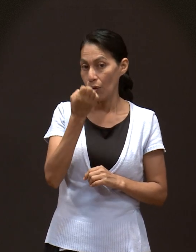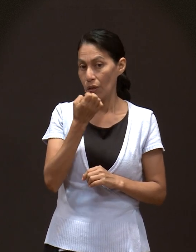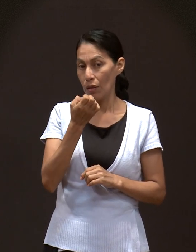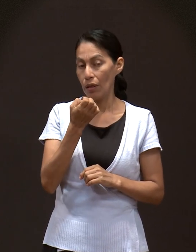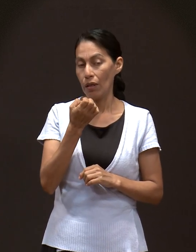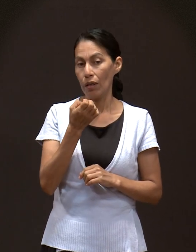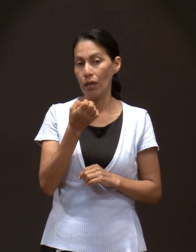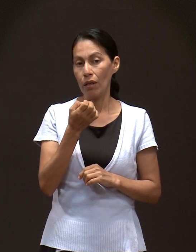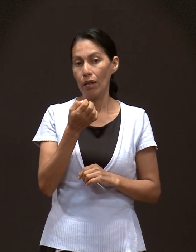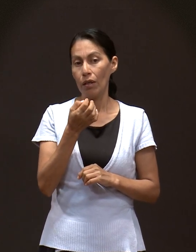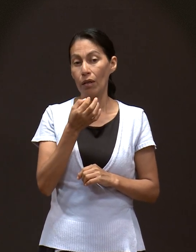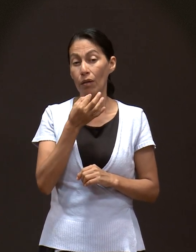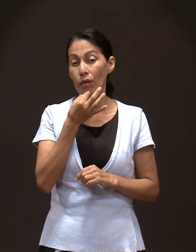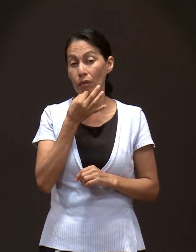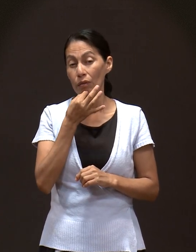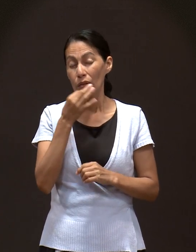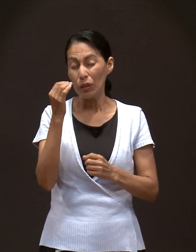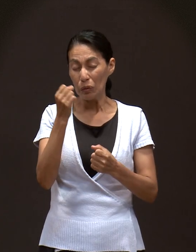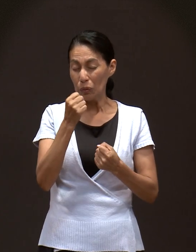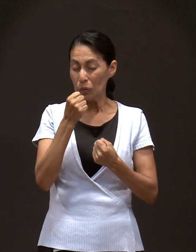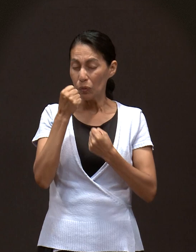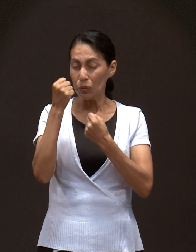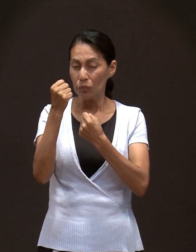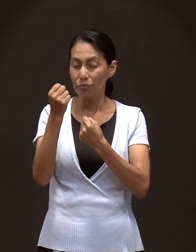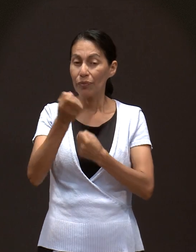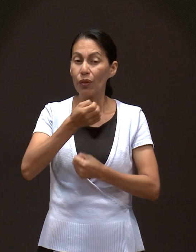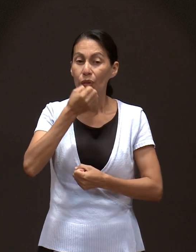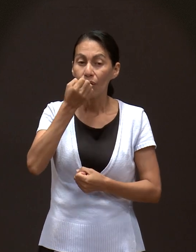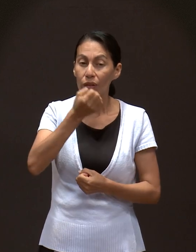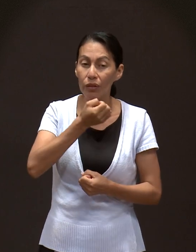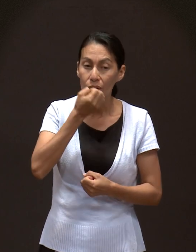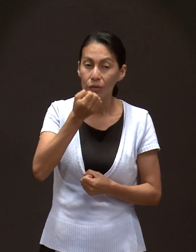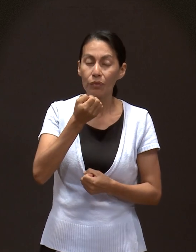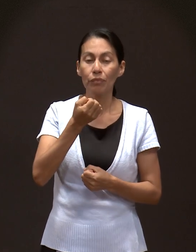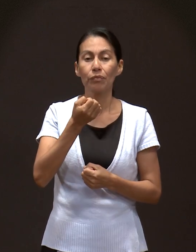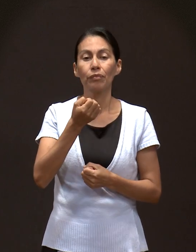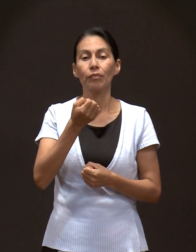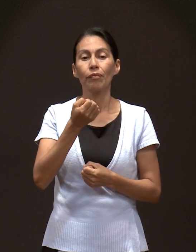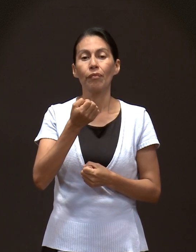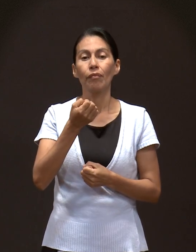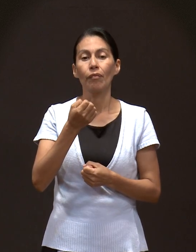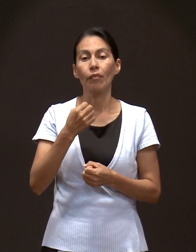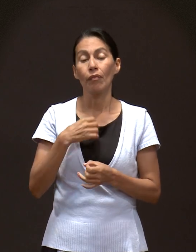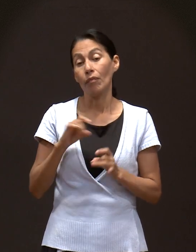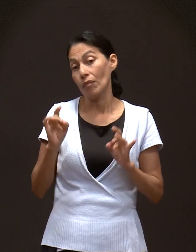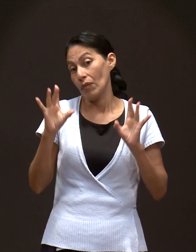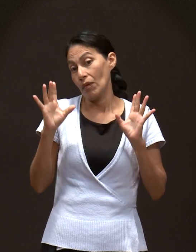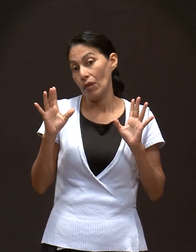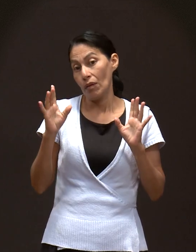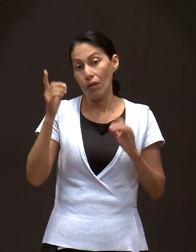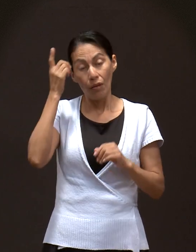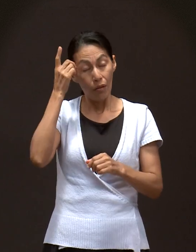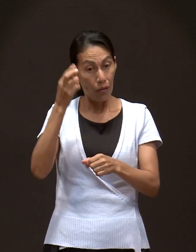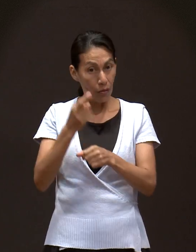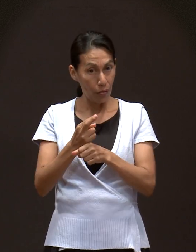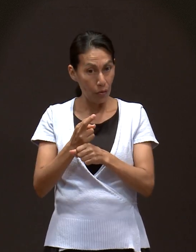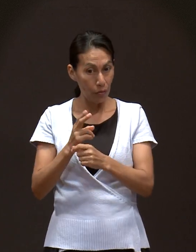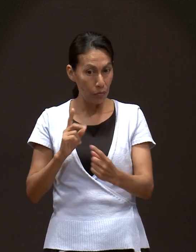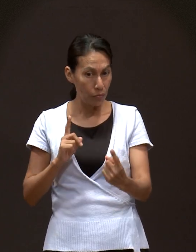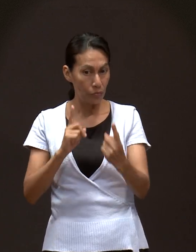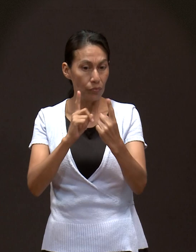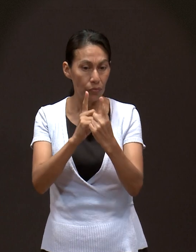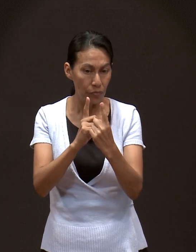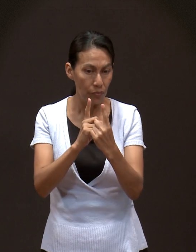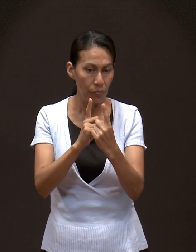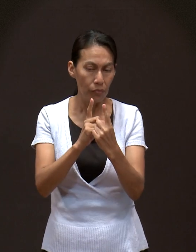en la facultad. Y por alguna razón me crucé al pastor, al director